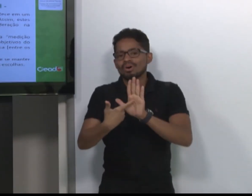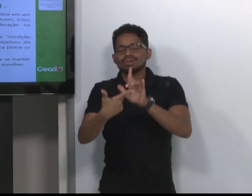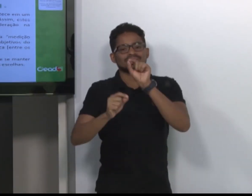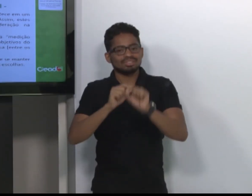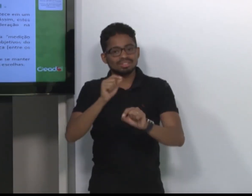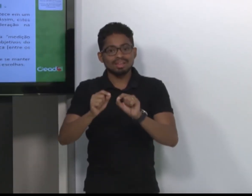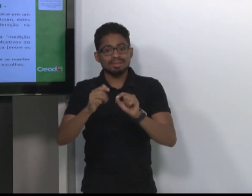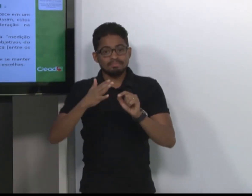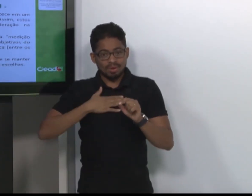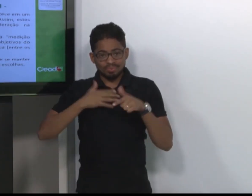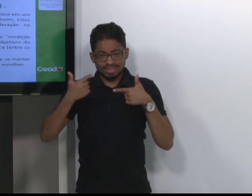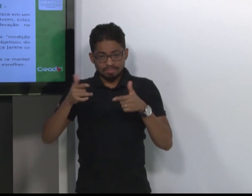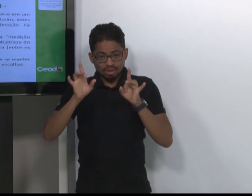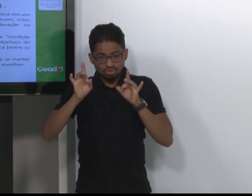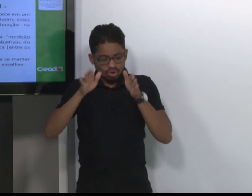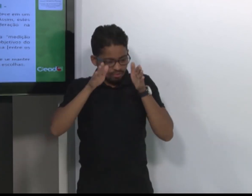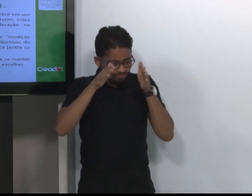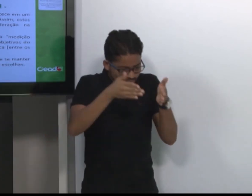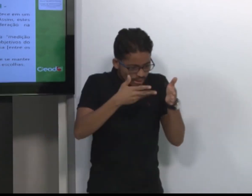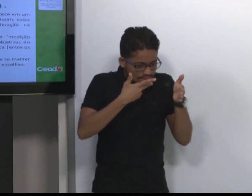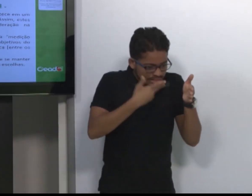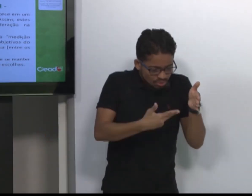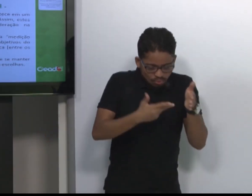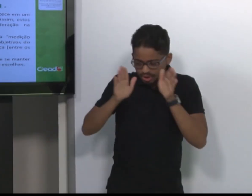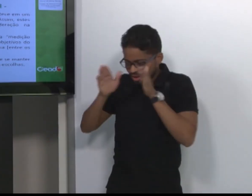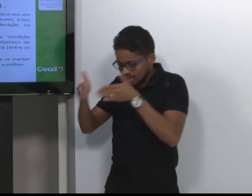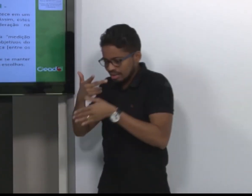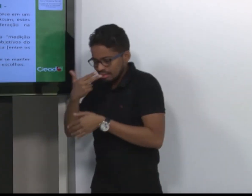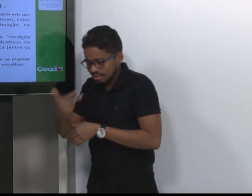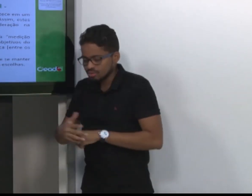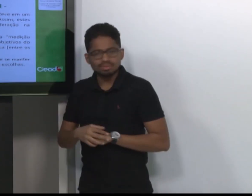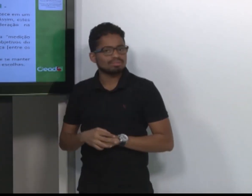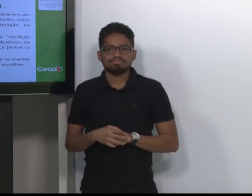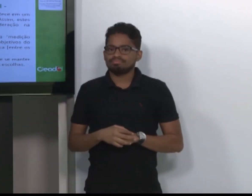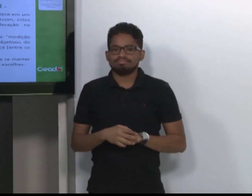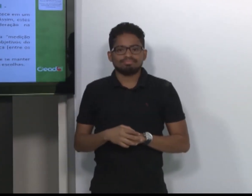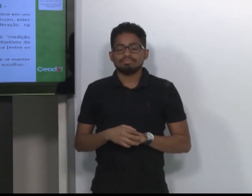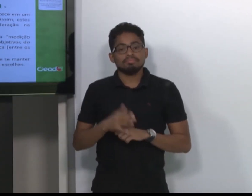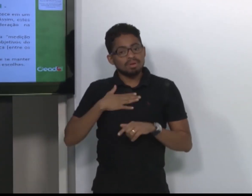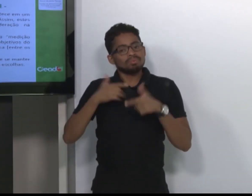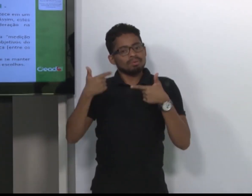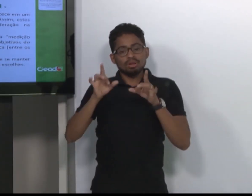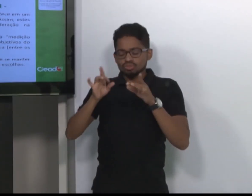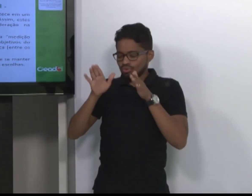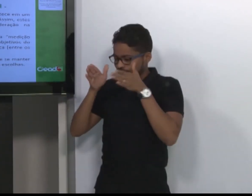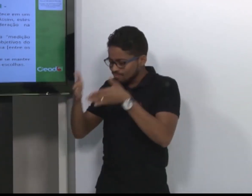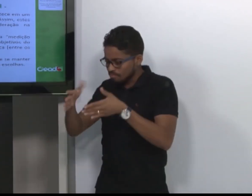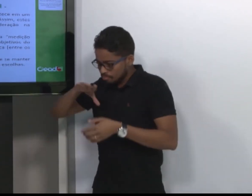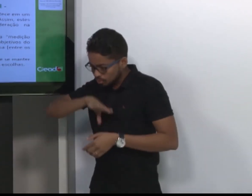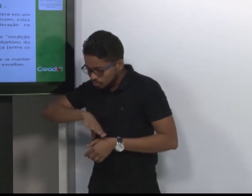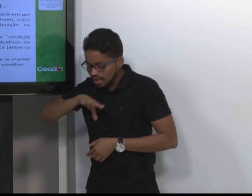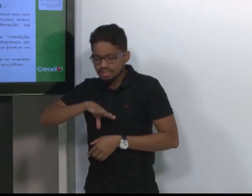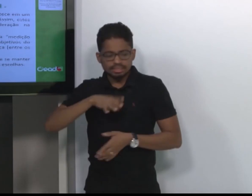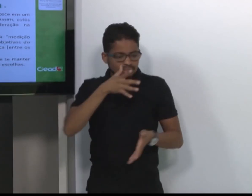Esse modelo, ele é o mais adequado, porque o foco não está nas duas línguas